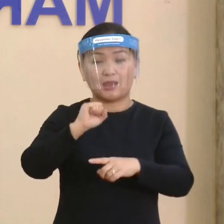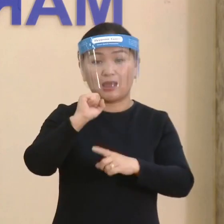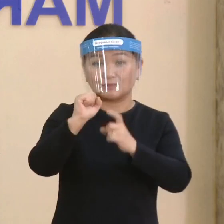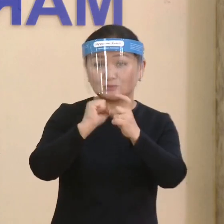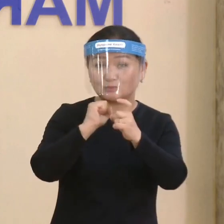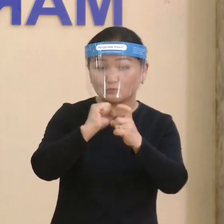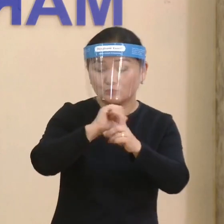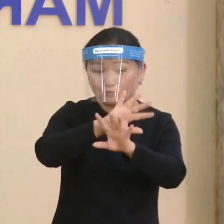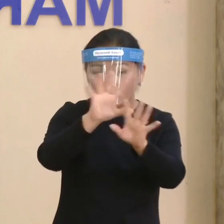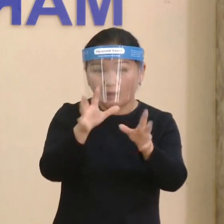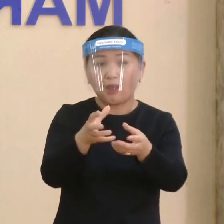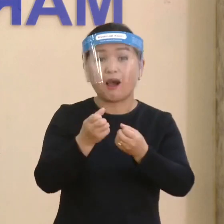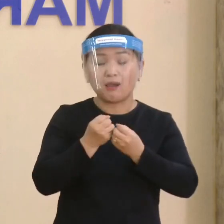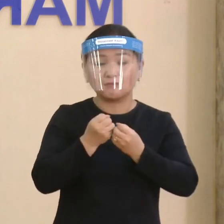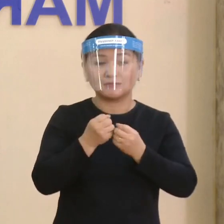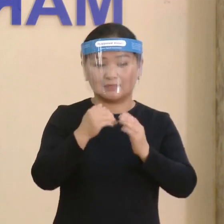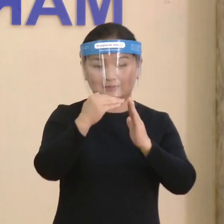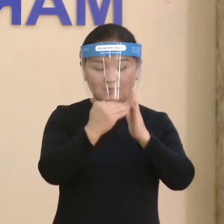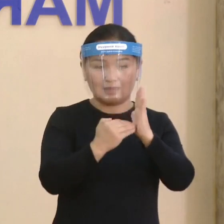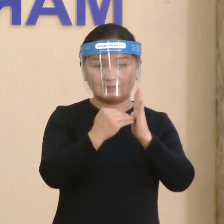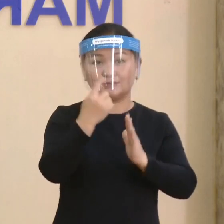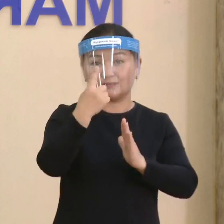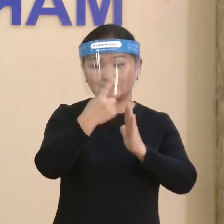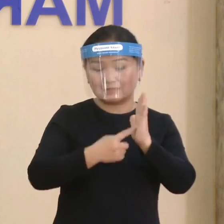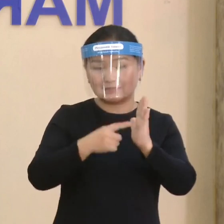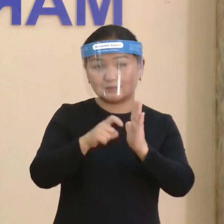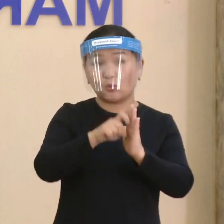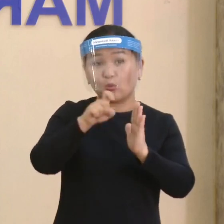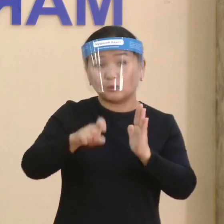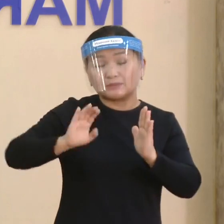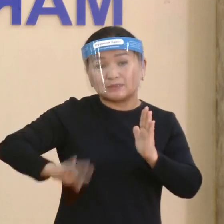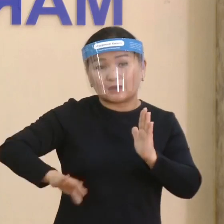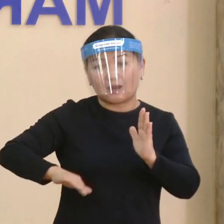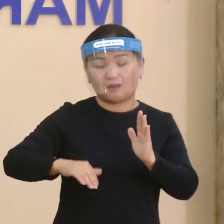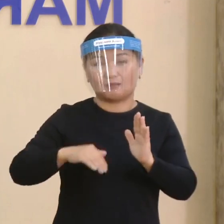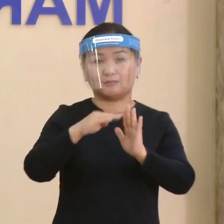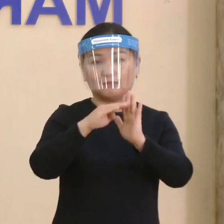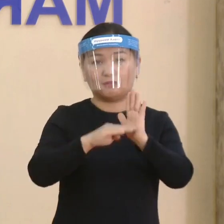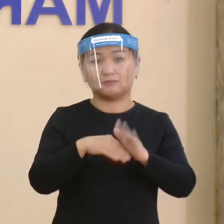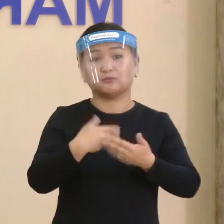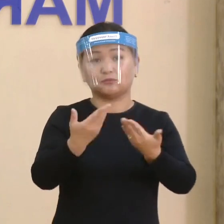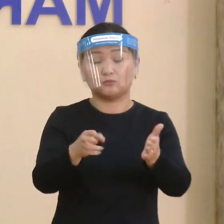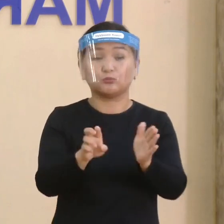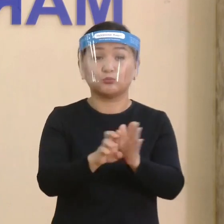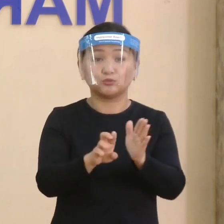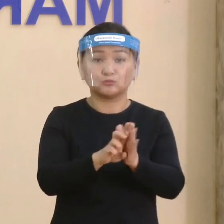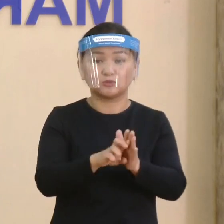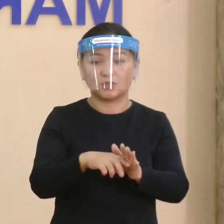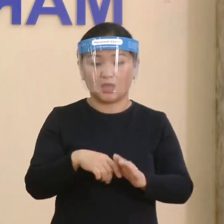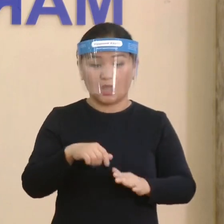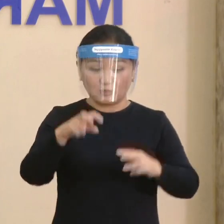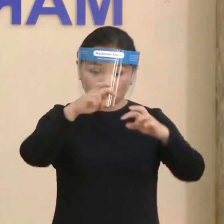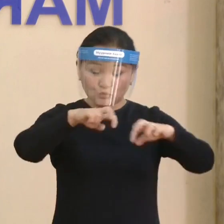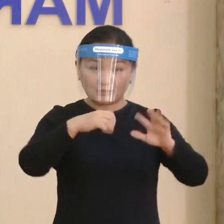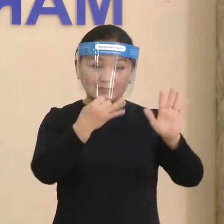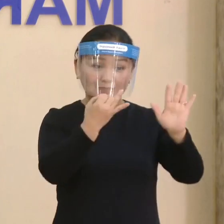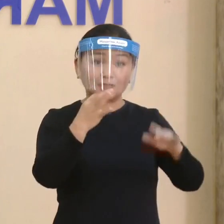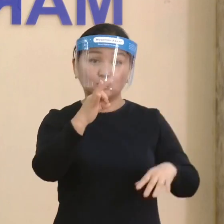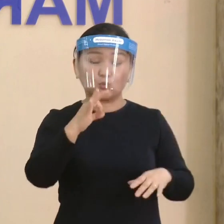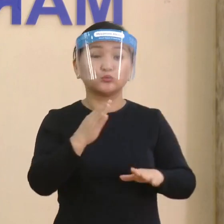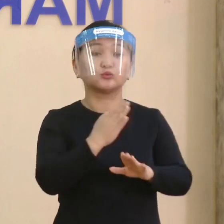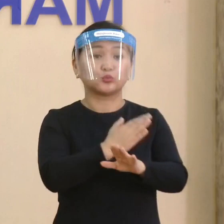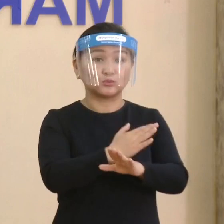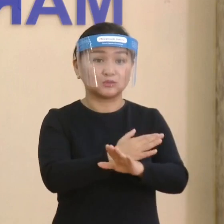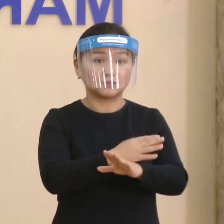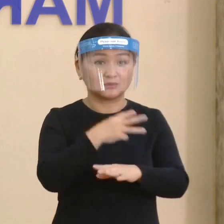дууссан тайлгнахтууд нэг сар гаруй одоо хугацааны дараа болох байх. Ерөнхийд нь судалгааны 70% нь бол хийгдсэн. За дөрөвдүгээрт нь